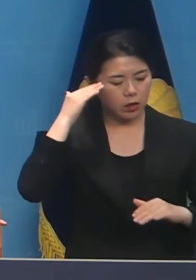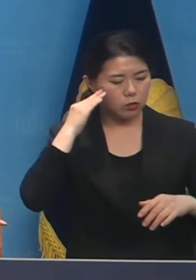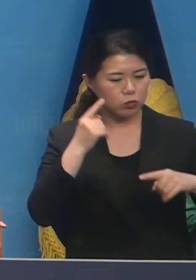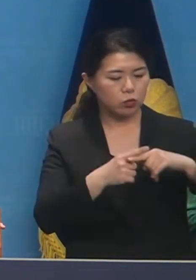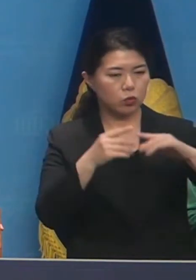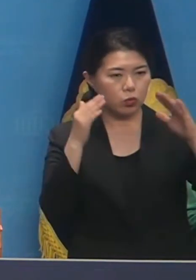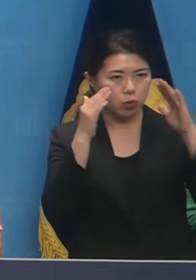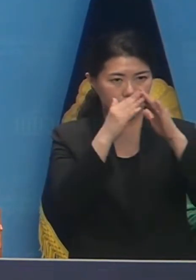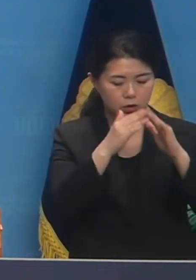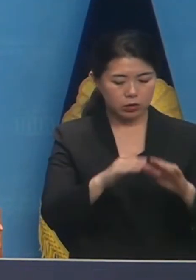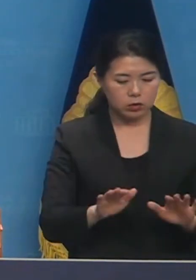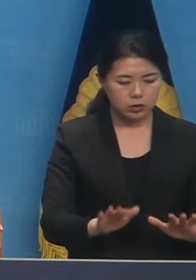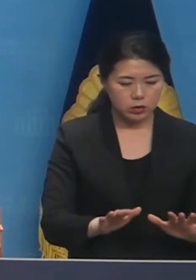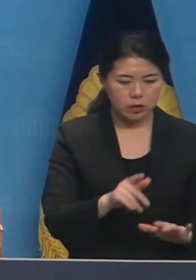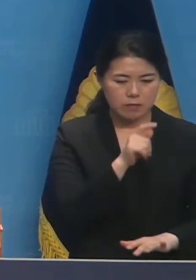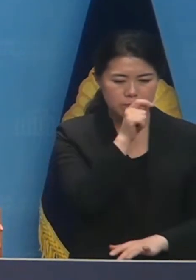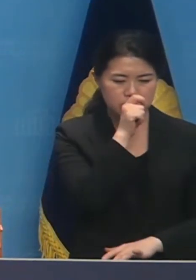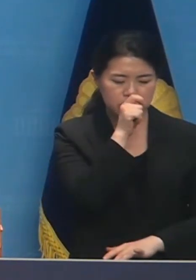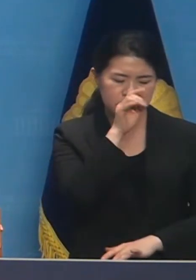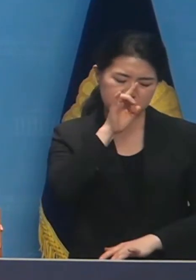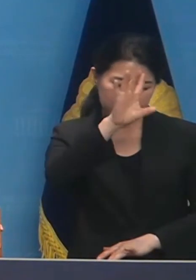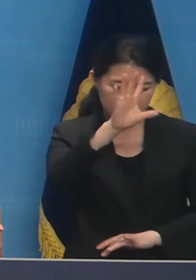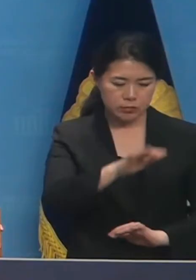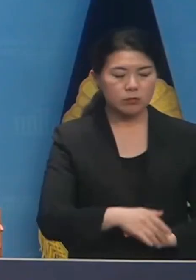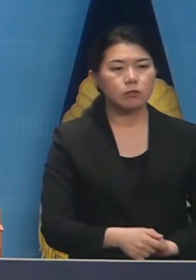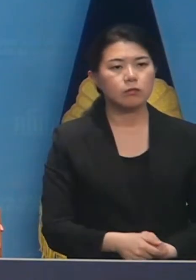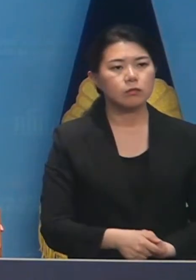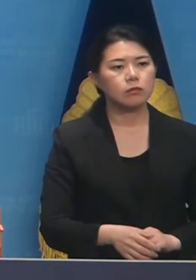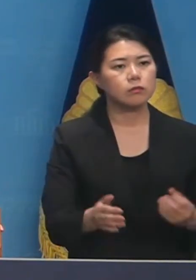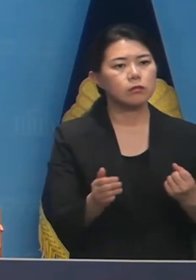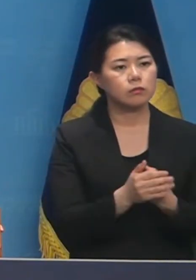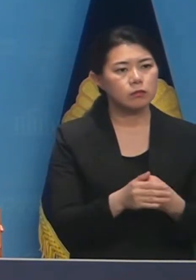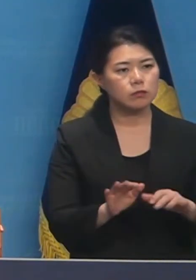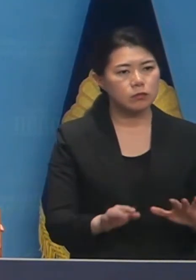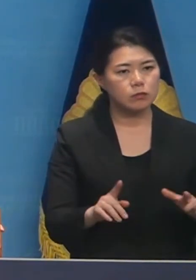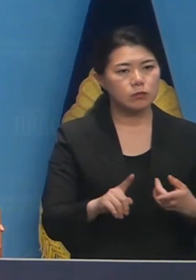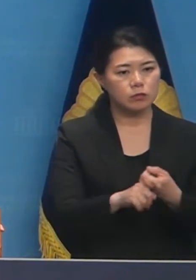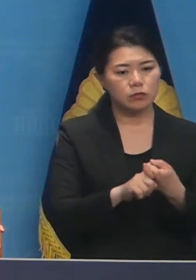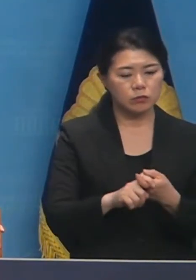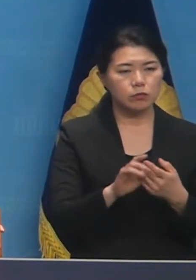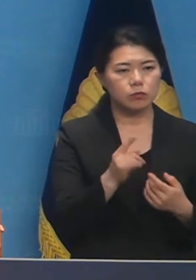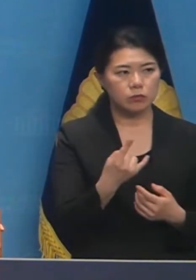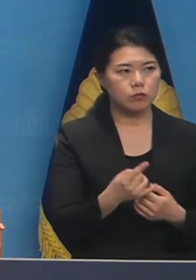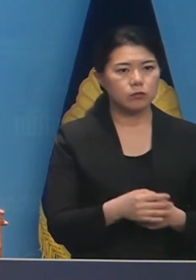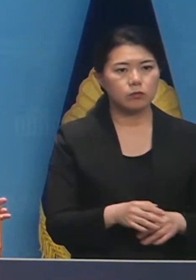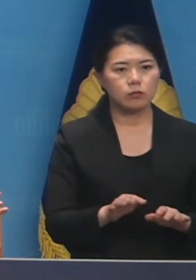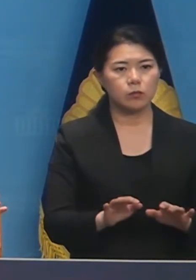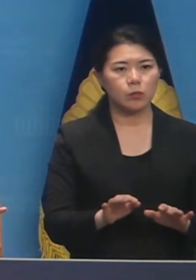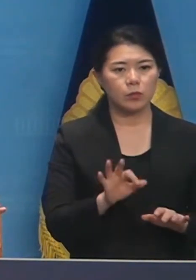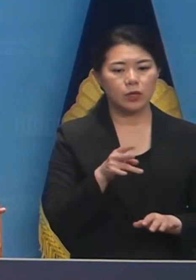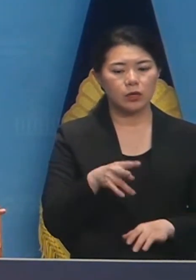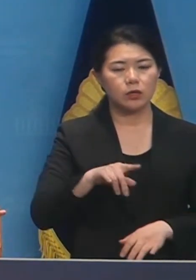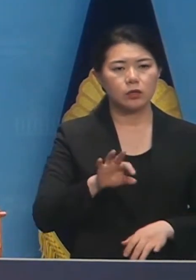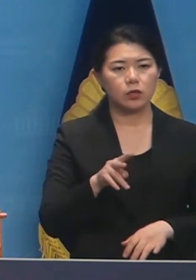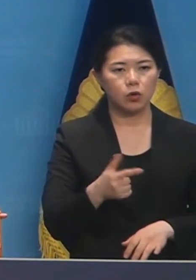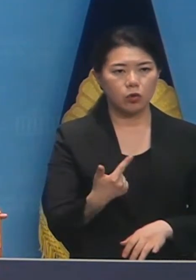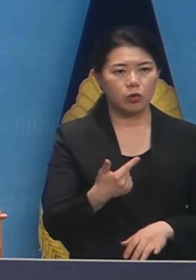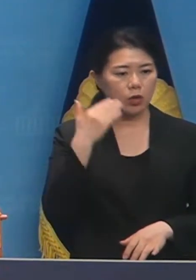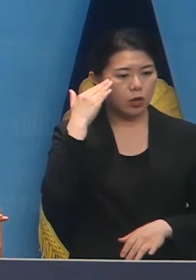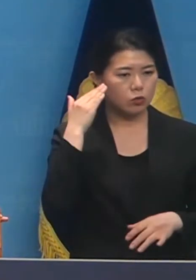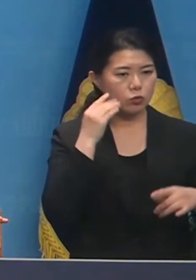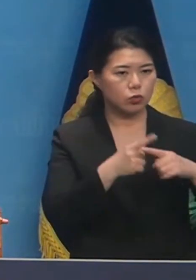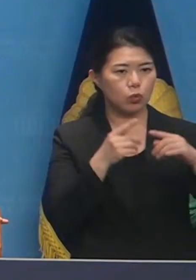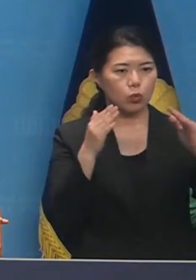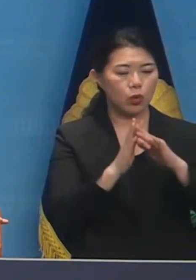한국교회는 더 이상 침묵할 수가 없습니다. 이에 수도권 기독교 청년합회, 예자연,